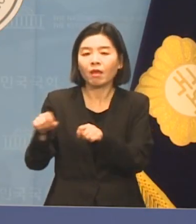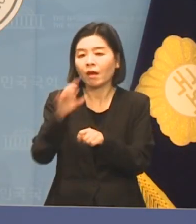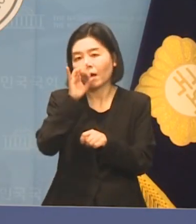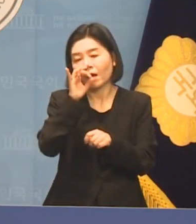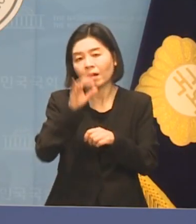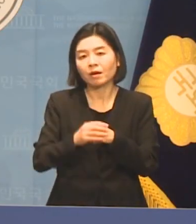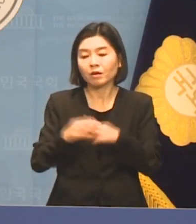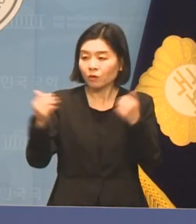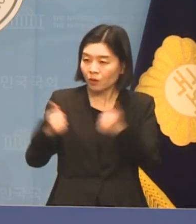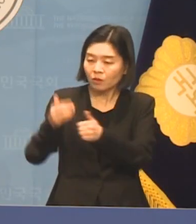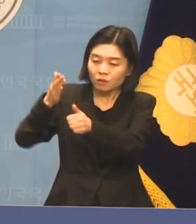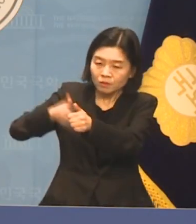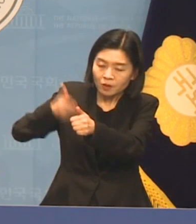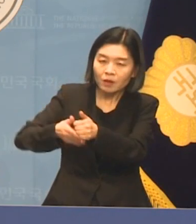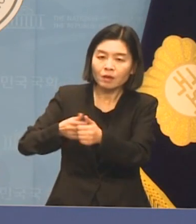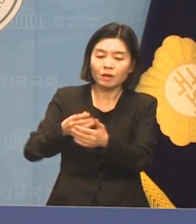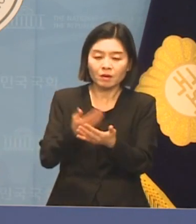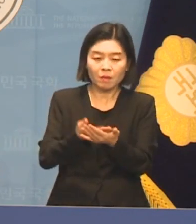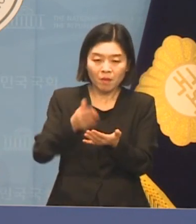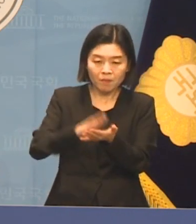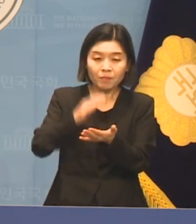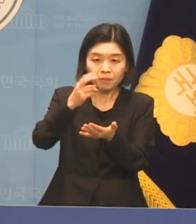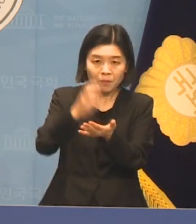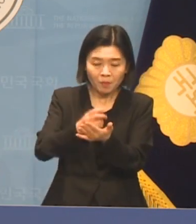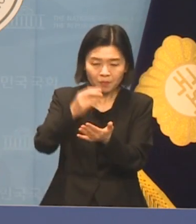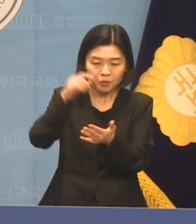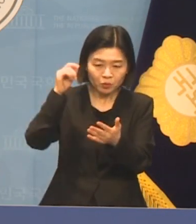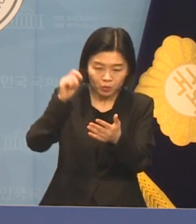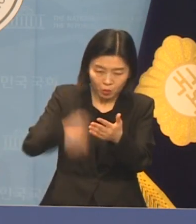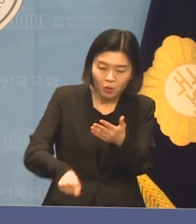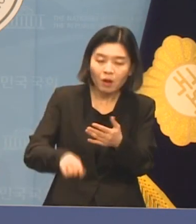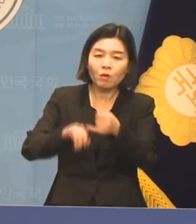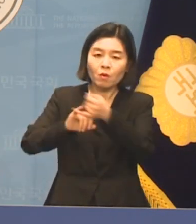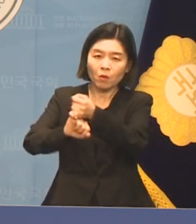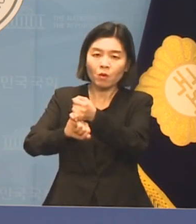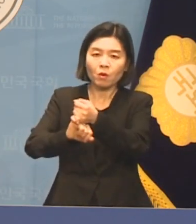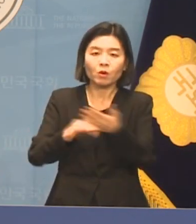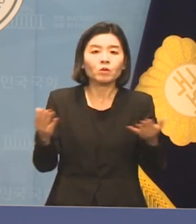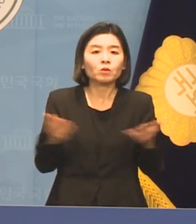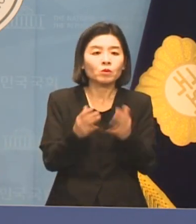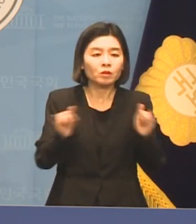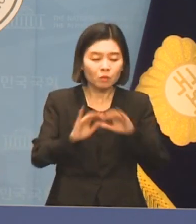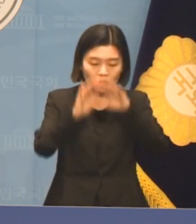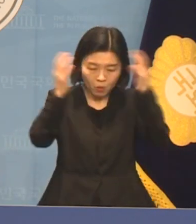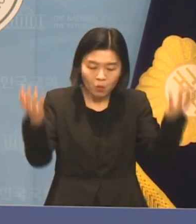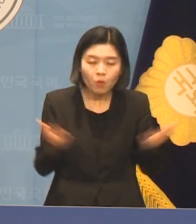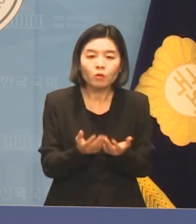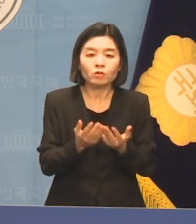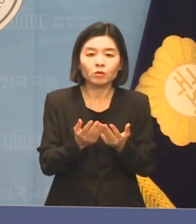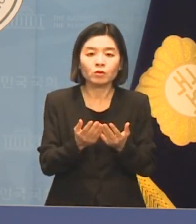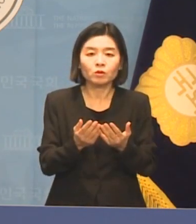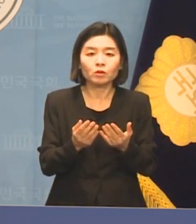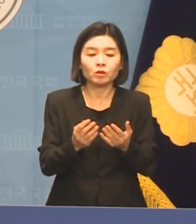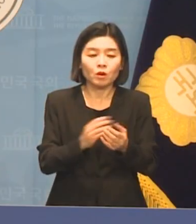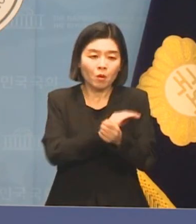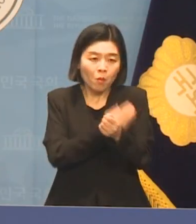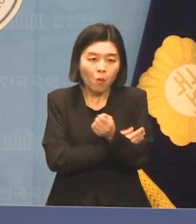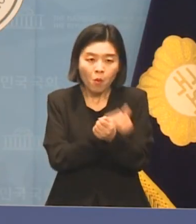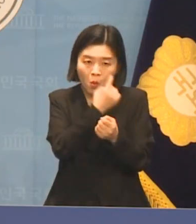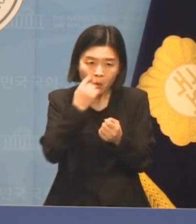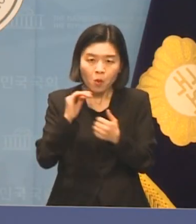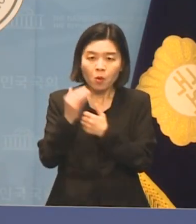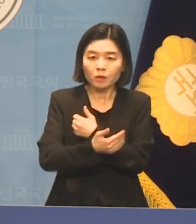개정안을 신속히 통과시켜 헌법상 보장된 권리를 모든 노동자가 온전히 누릴 수 있도록 함께하기